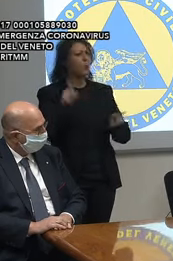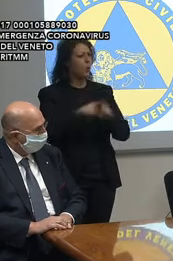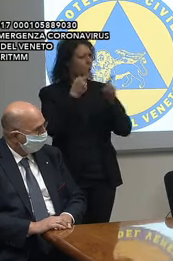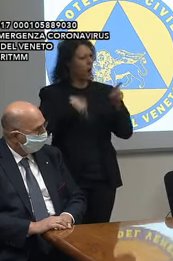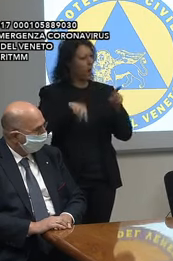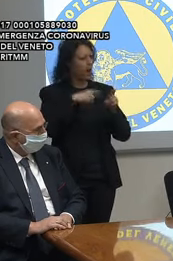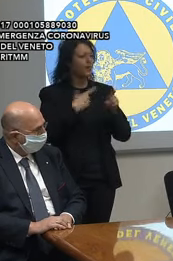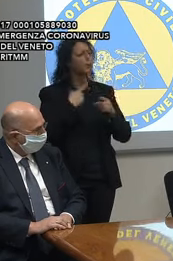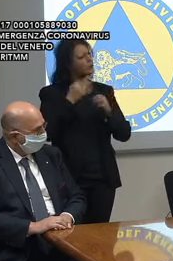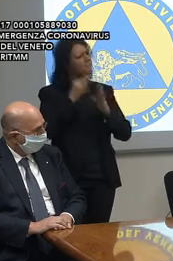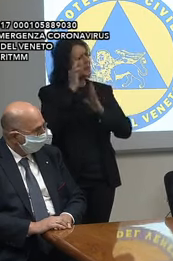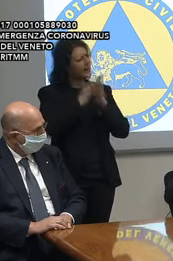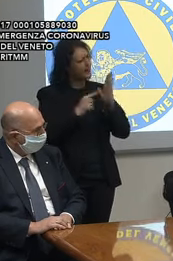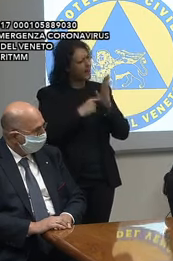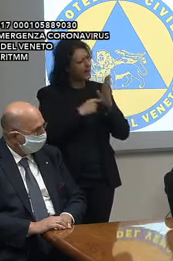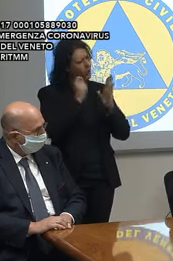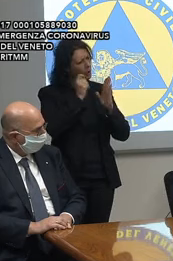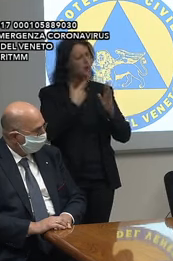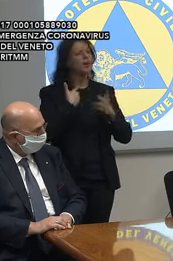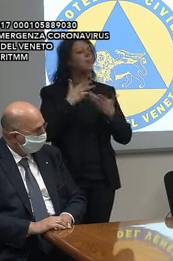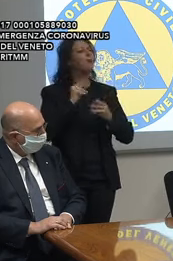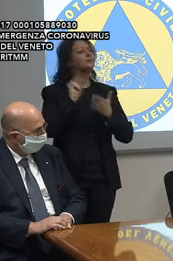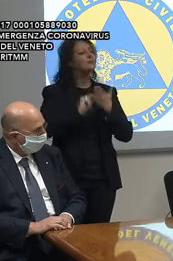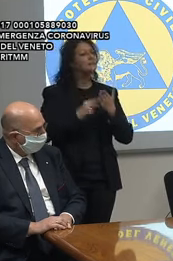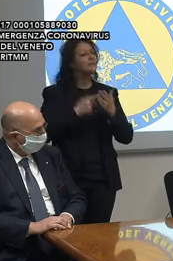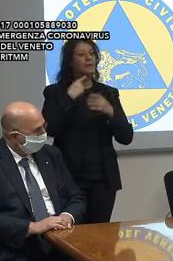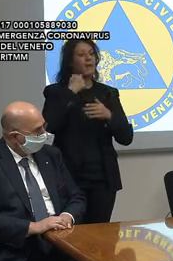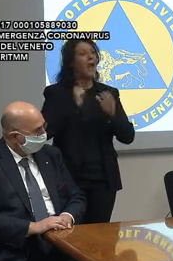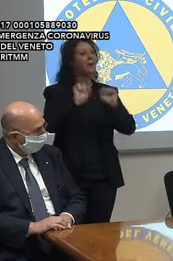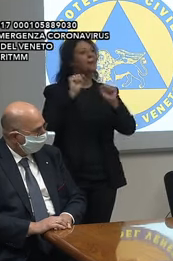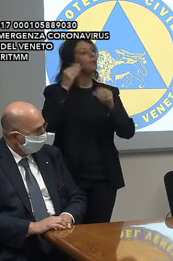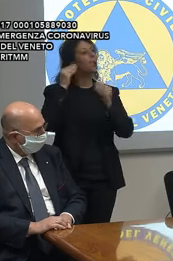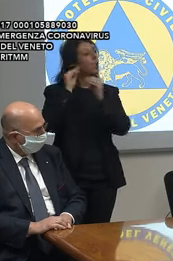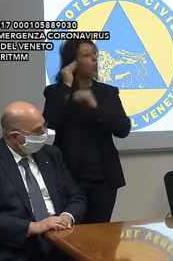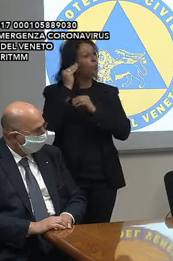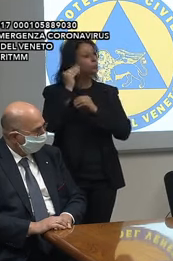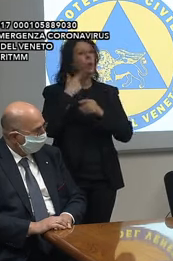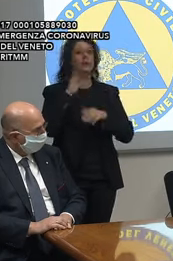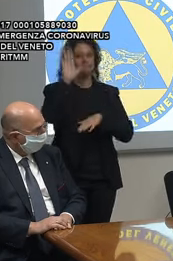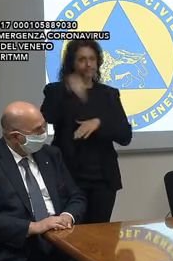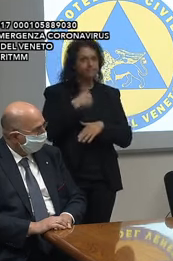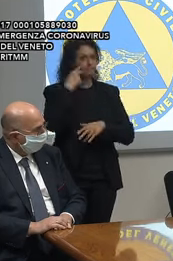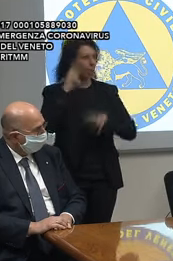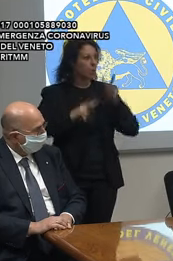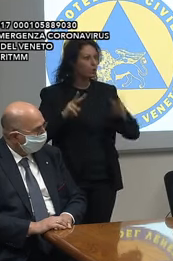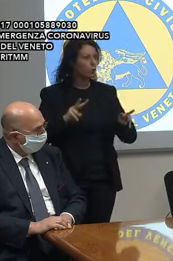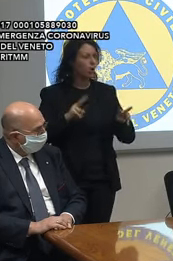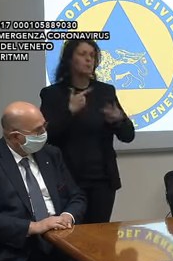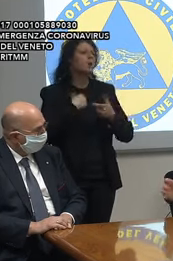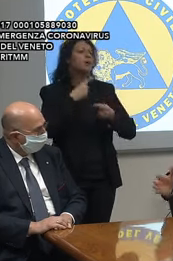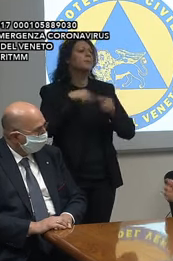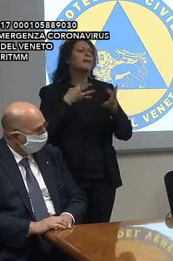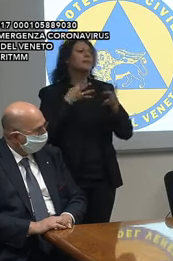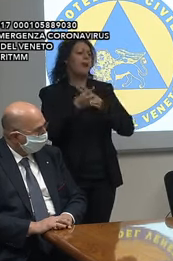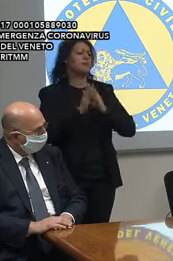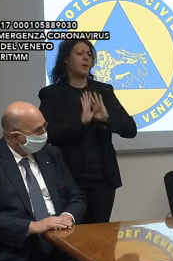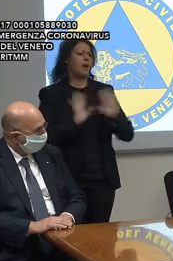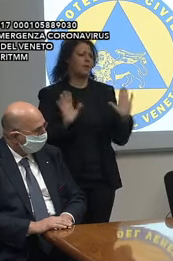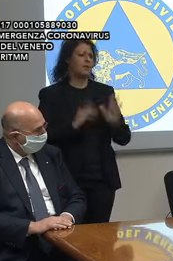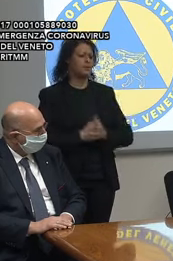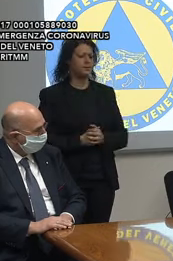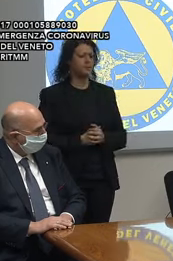scritto all'Autorità Nazionale Anticorruzione, abbiamo coinvolto tutti su questa partita. Cioè, alla luce del sole, dopo i pessimisti